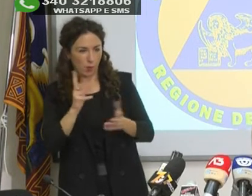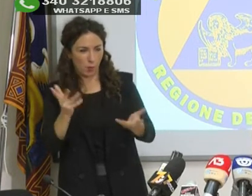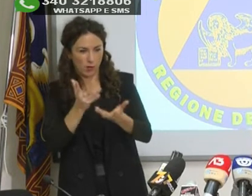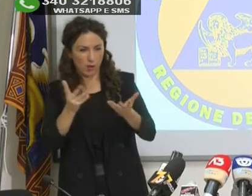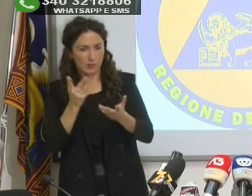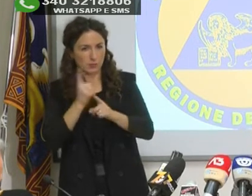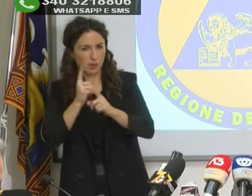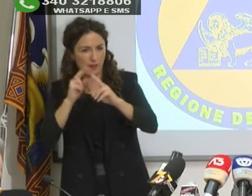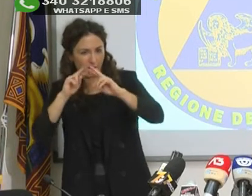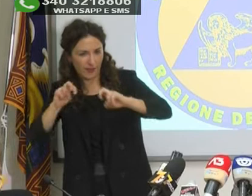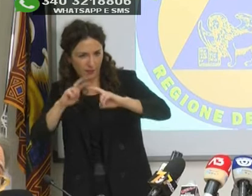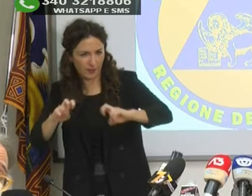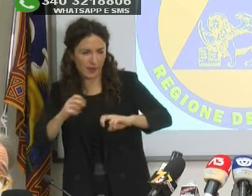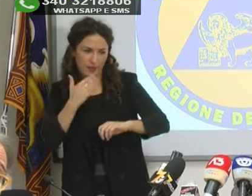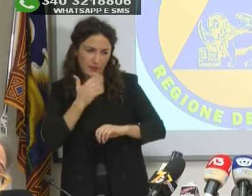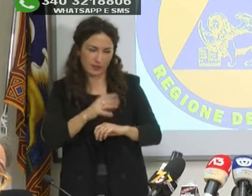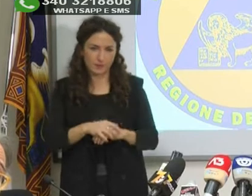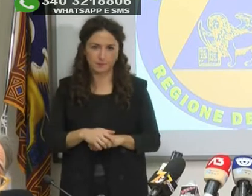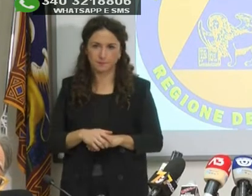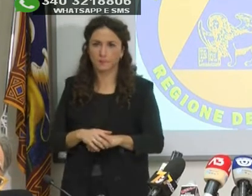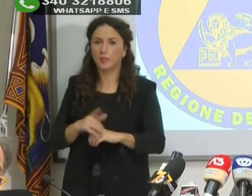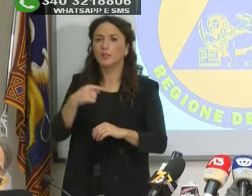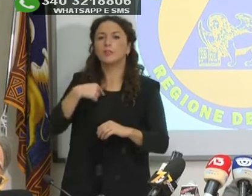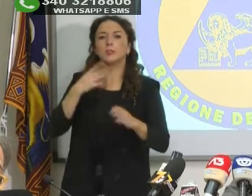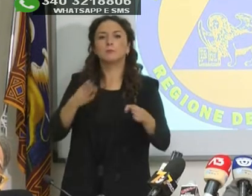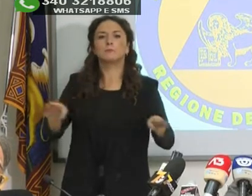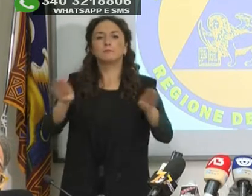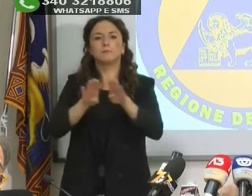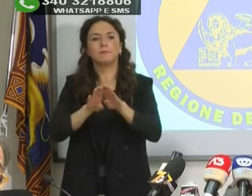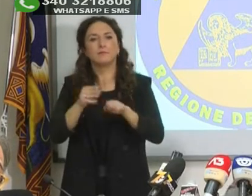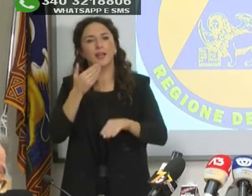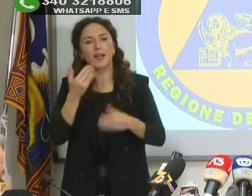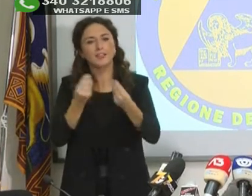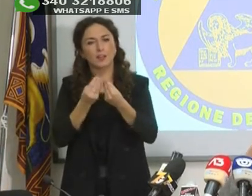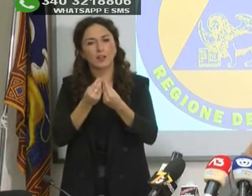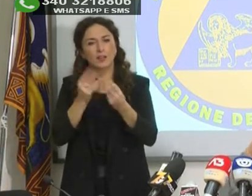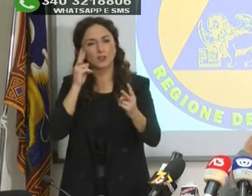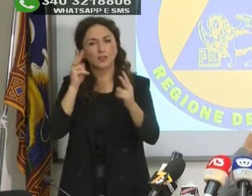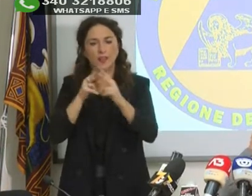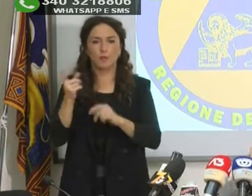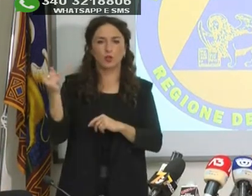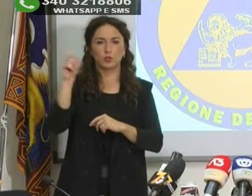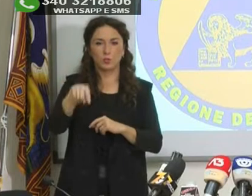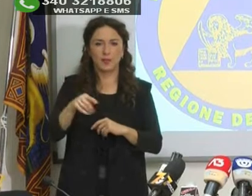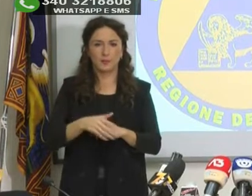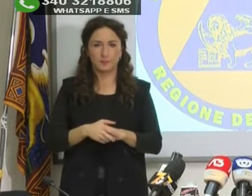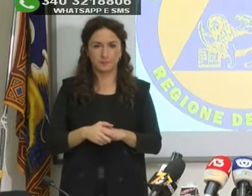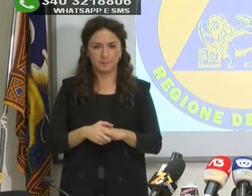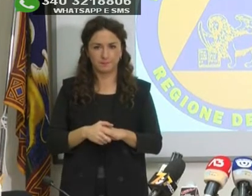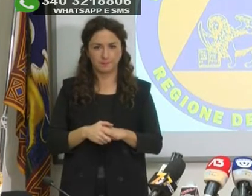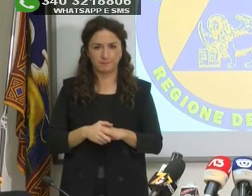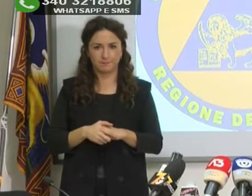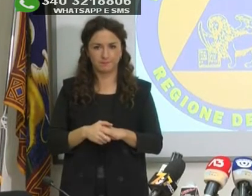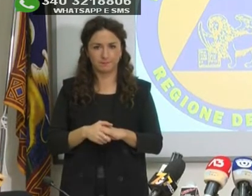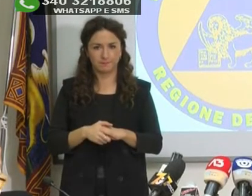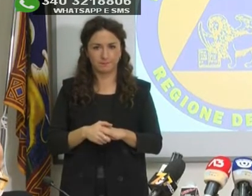mille. Bene, io a sto punto chiuderei qui, colleghi, grazie e a domani. A domani,